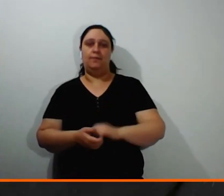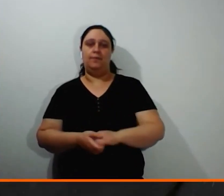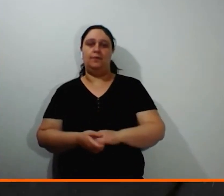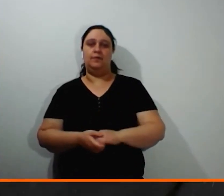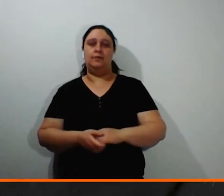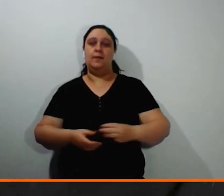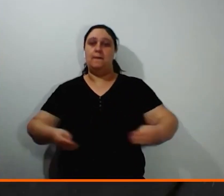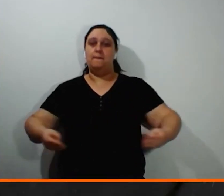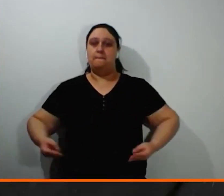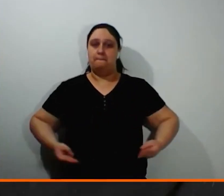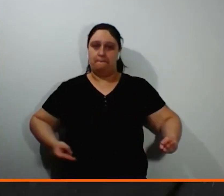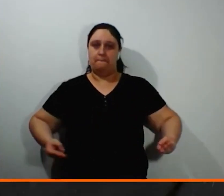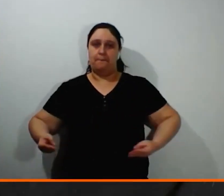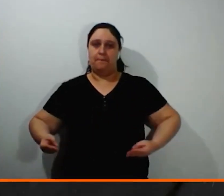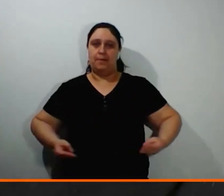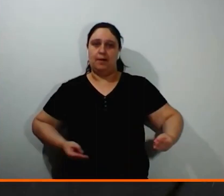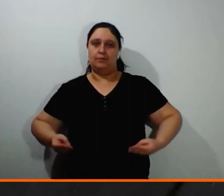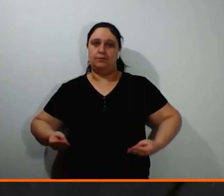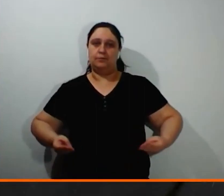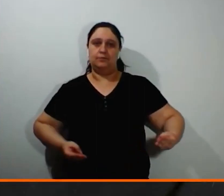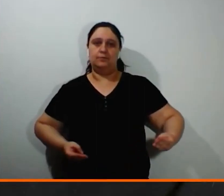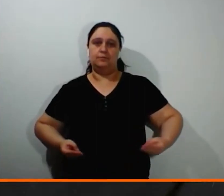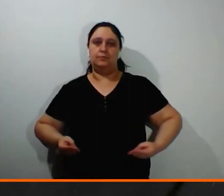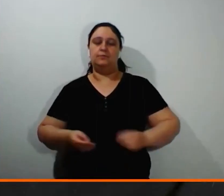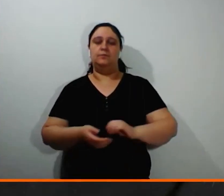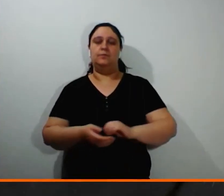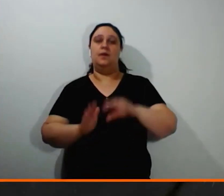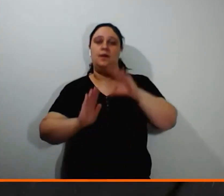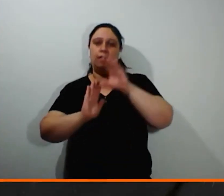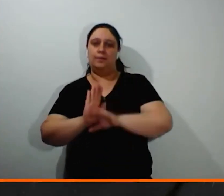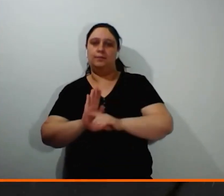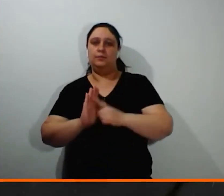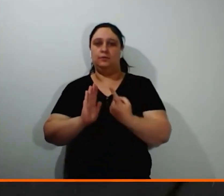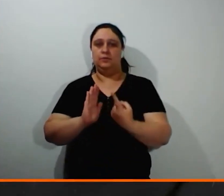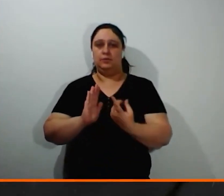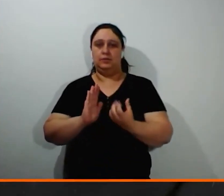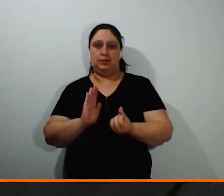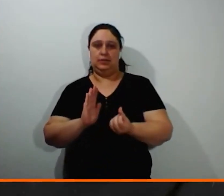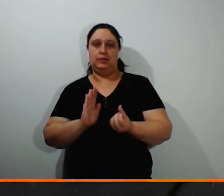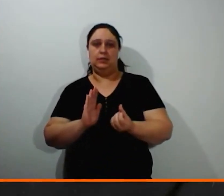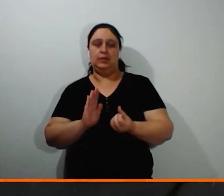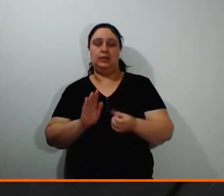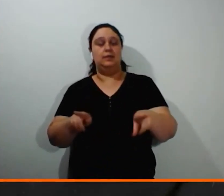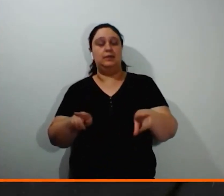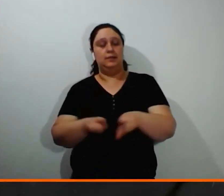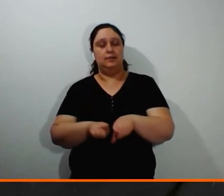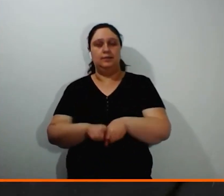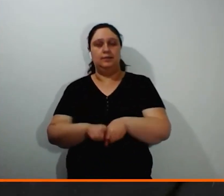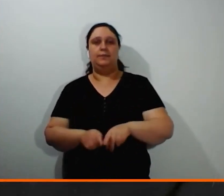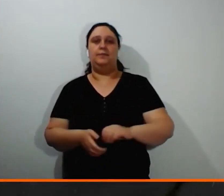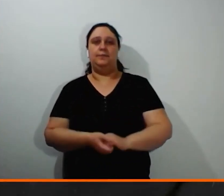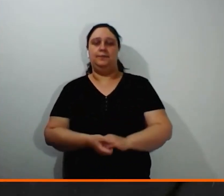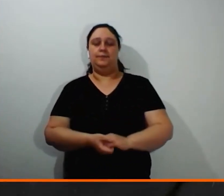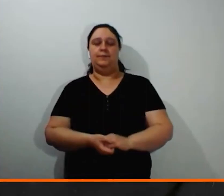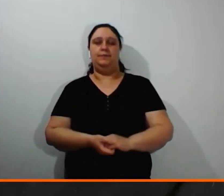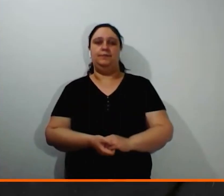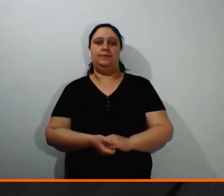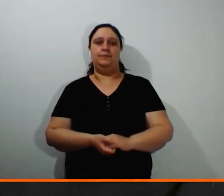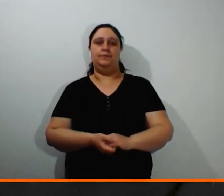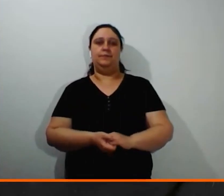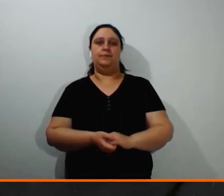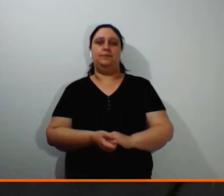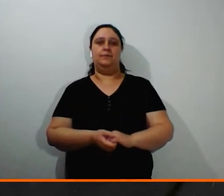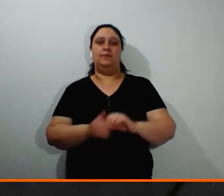16, também finaliza desta forma. Versículo 15, diz